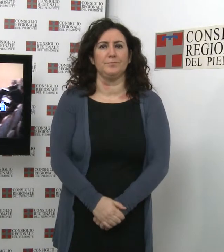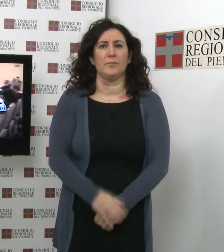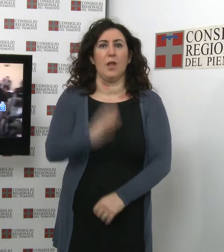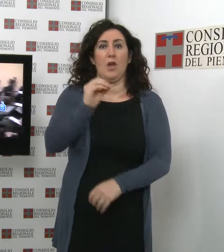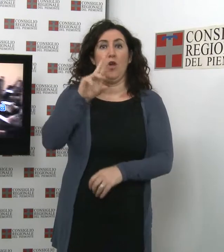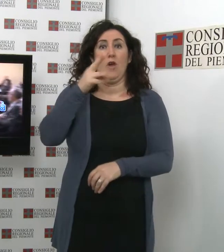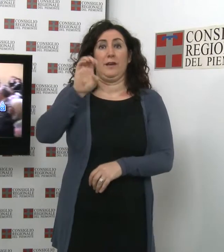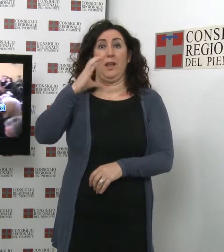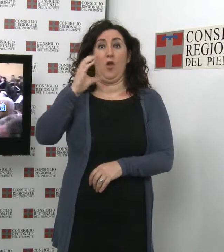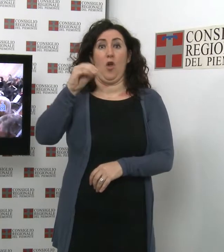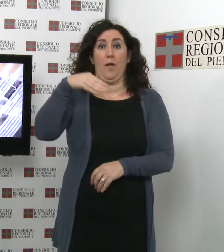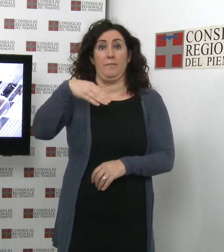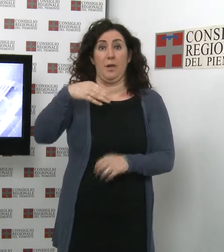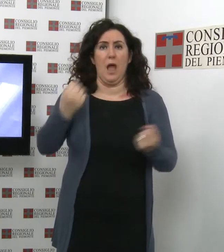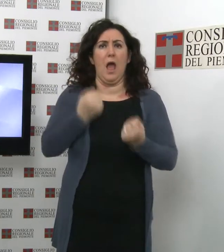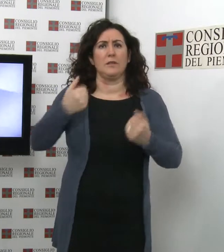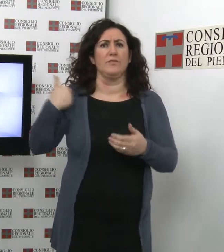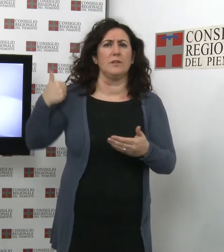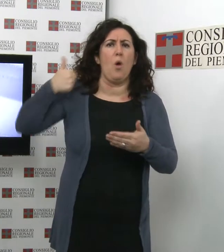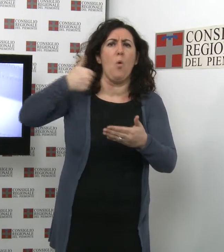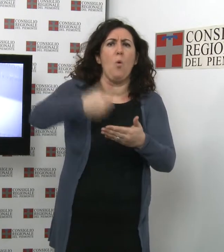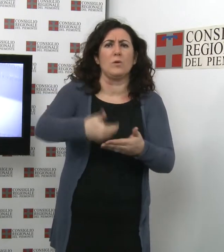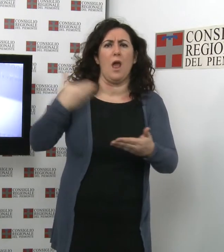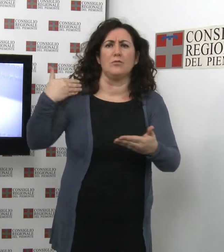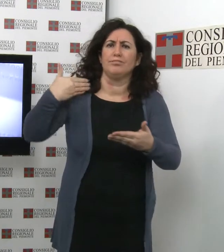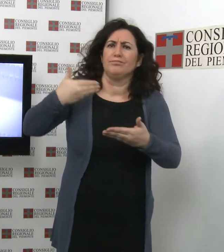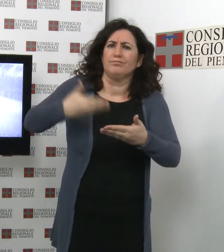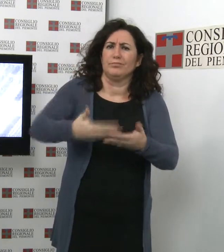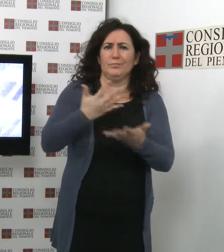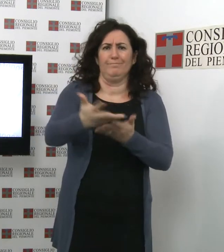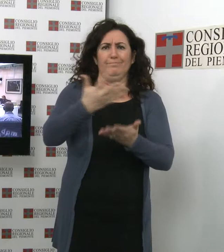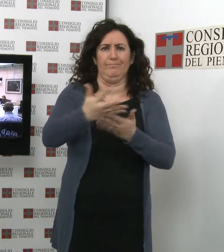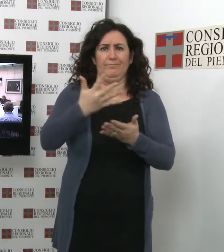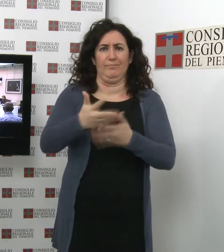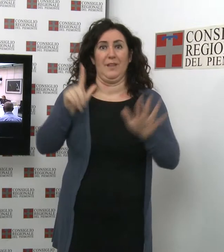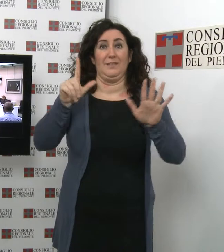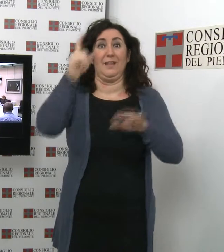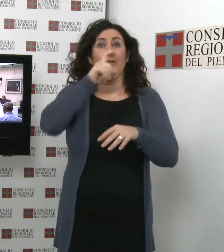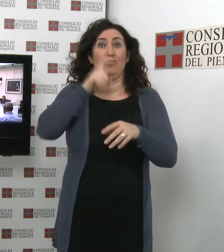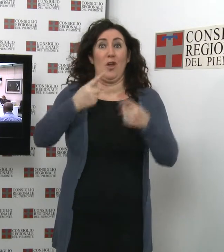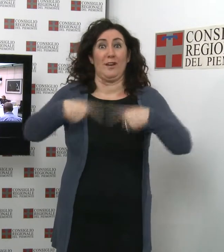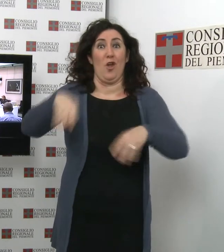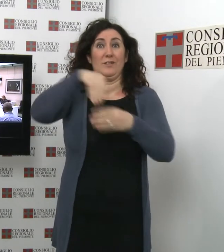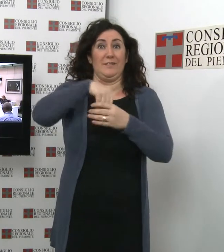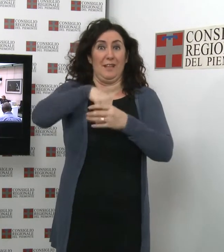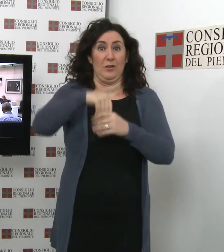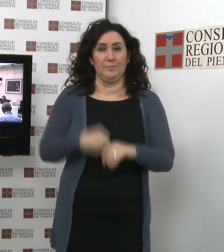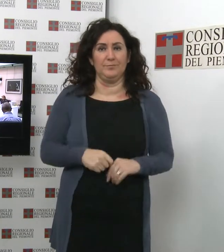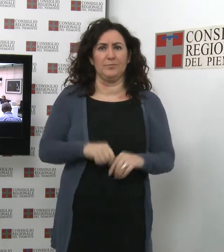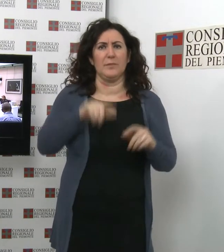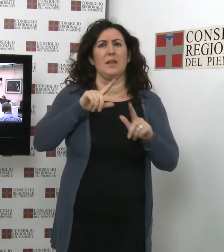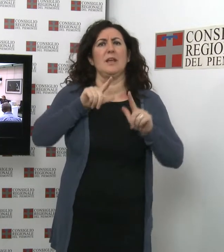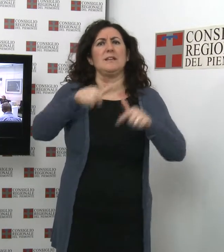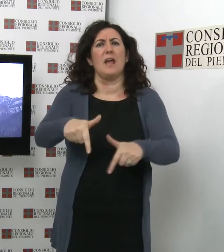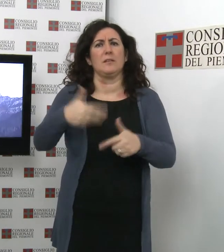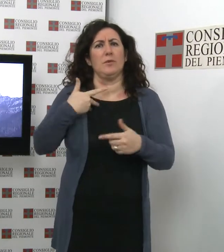Corecom, un anno di attività. 7 giorni in consiglio. In settimana si svolgono riunioni della